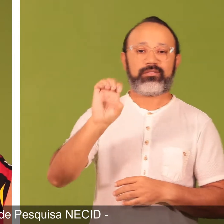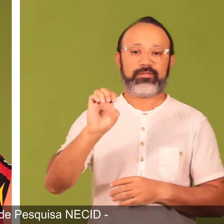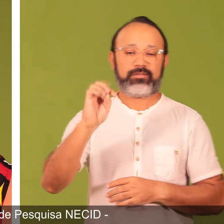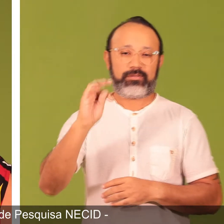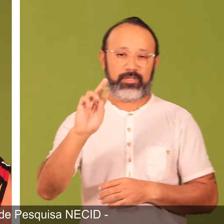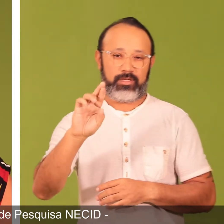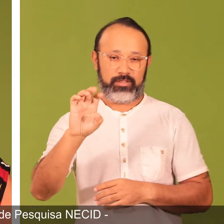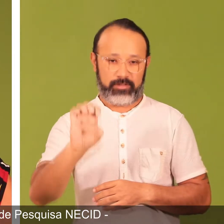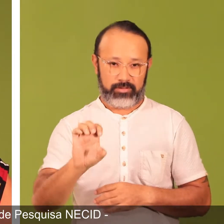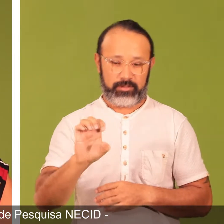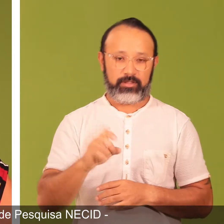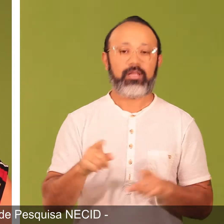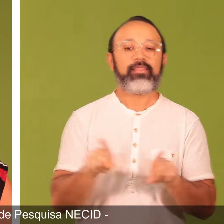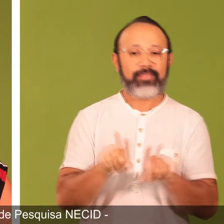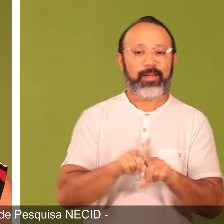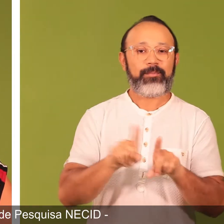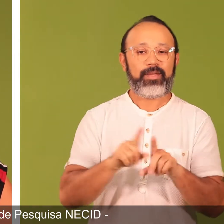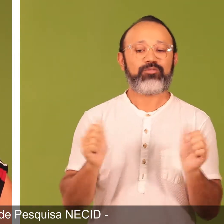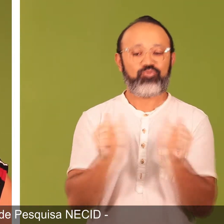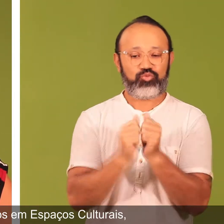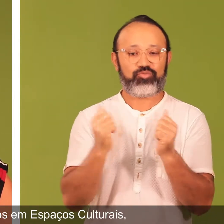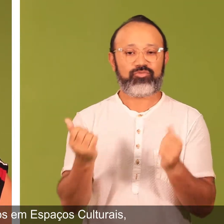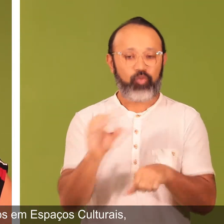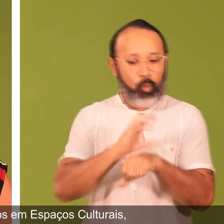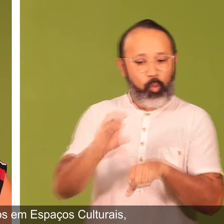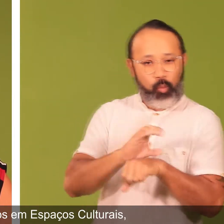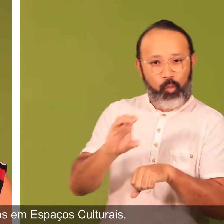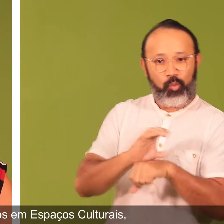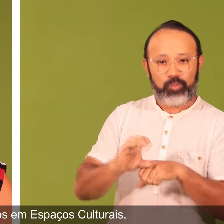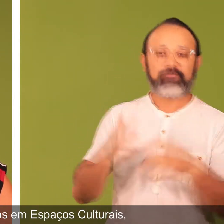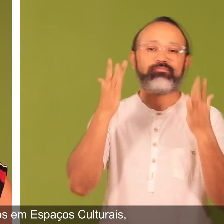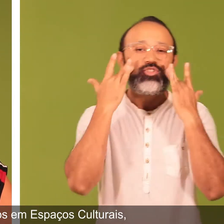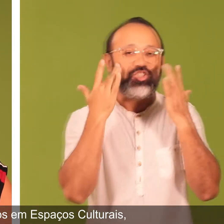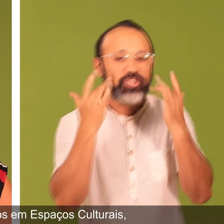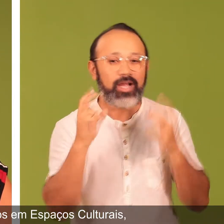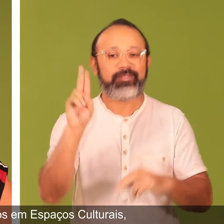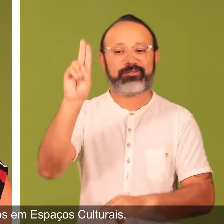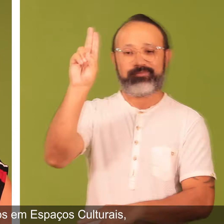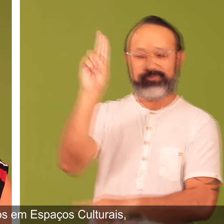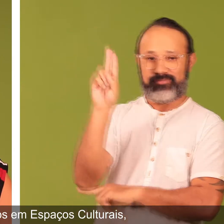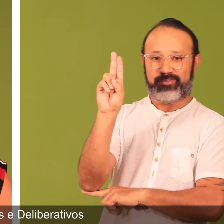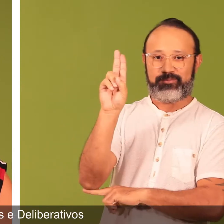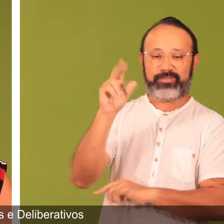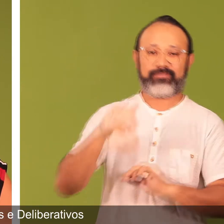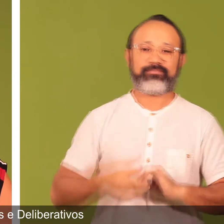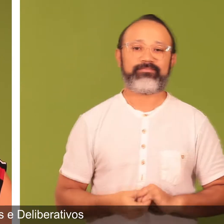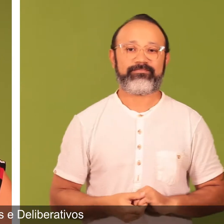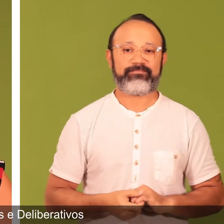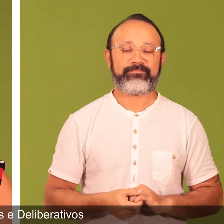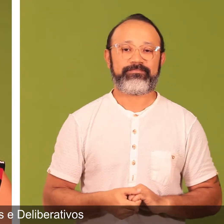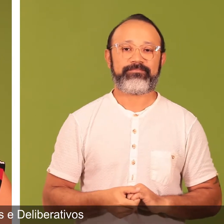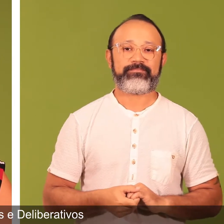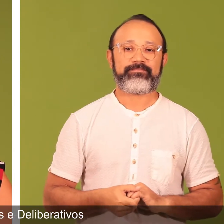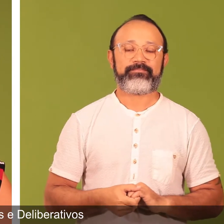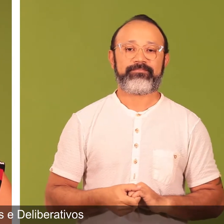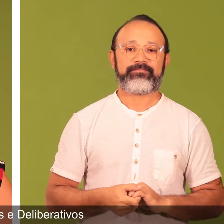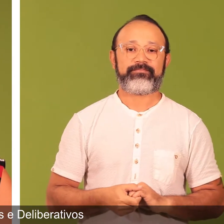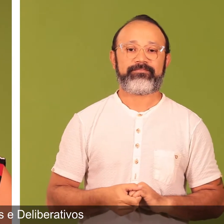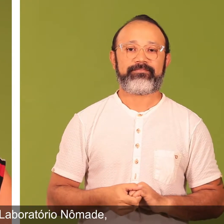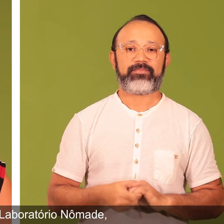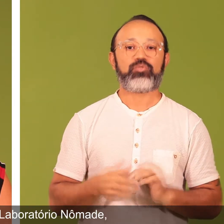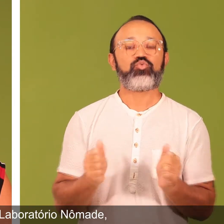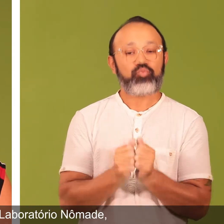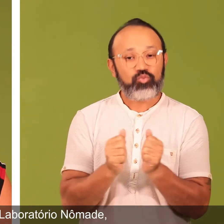e dos grupos de pesquisa nesse di Núcleo de Estudos em espaços culturais inclusivos e